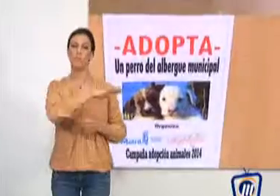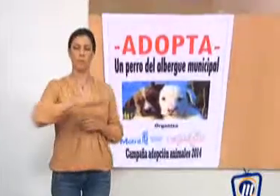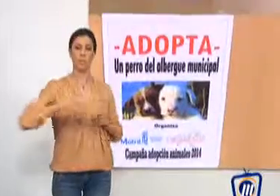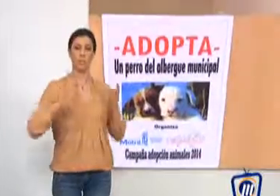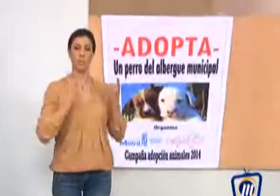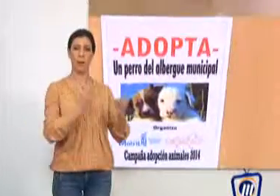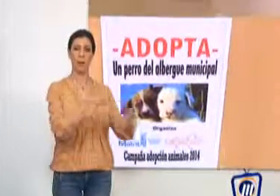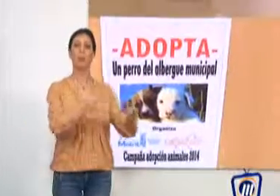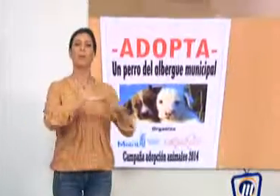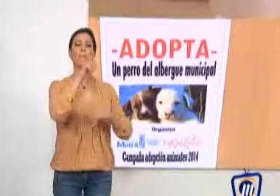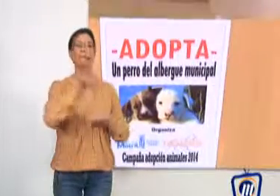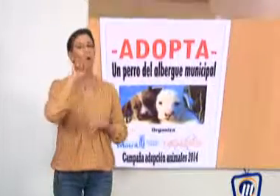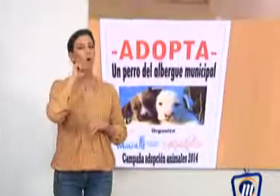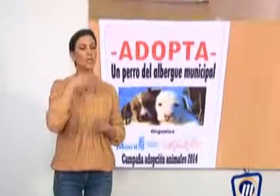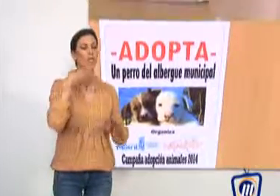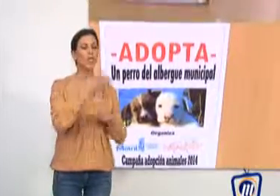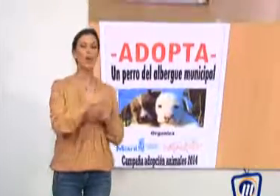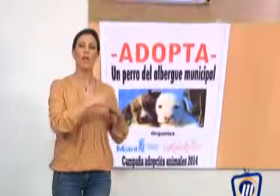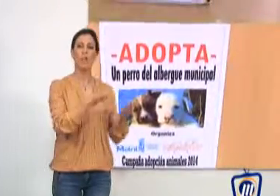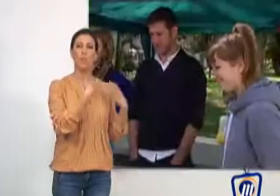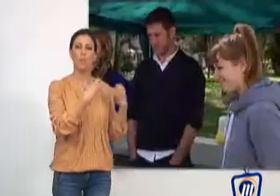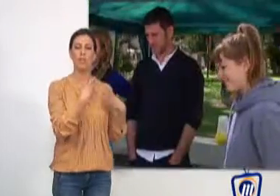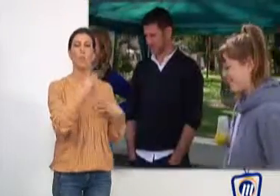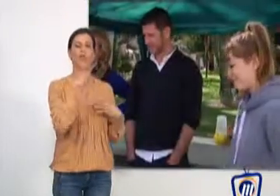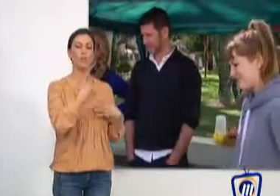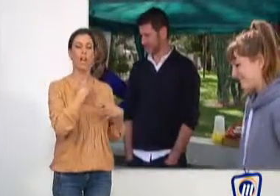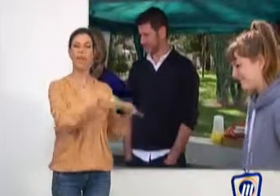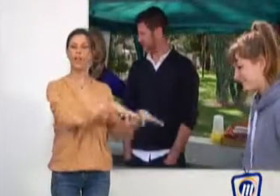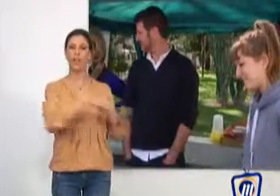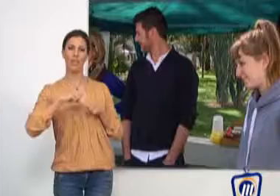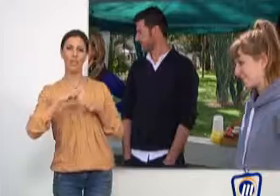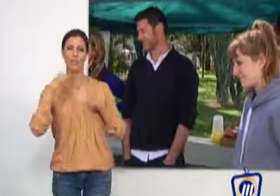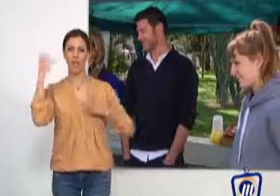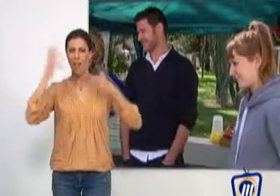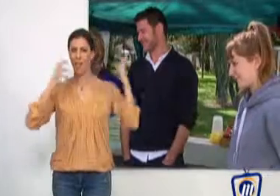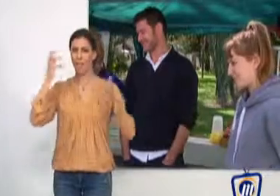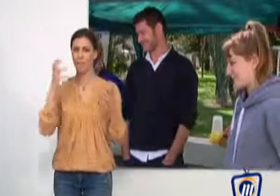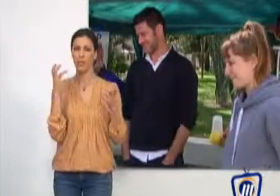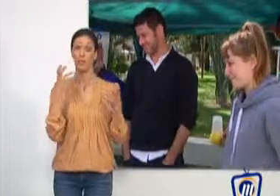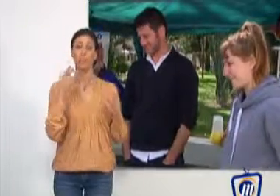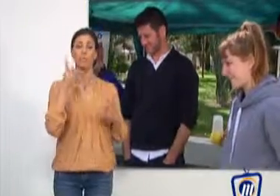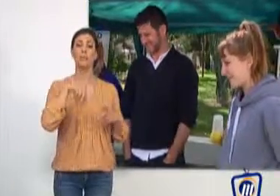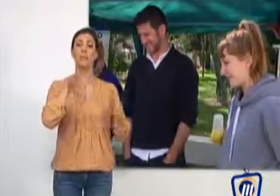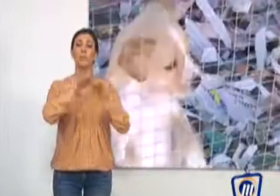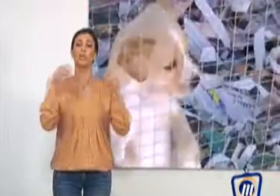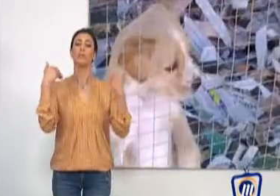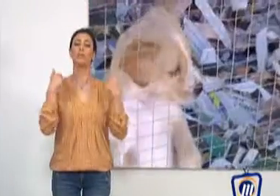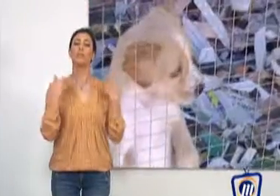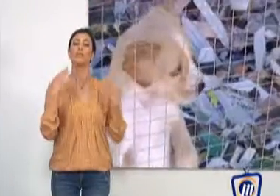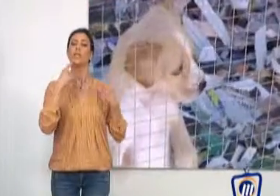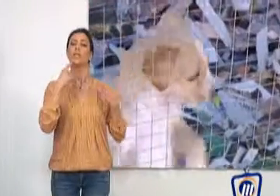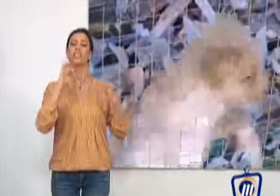de la explanadas para que los madrileños se puedan conocer la ventaja de adoptar a un animal el responsable de la empresa